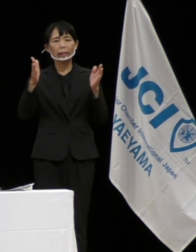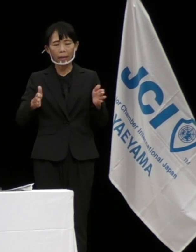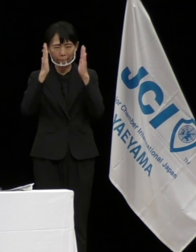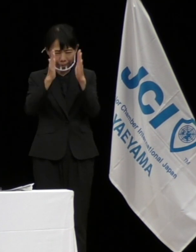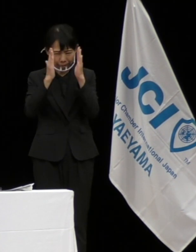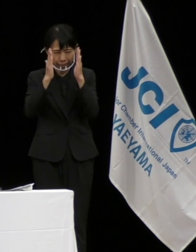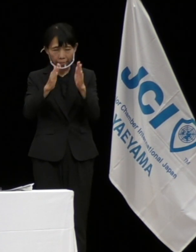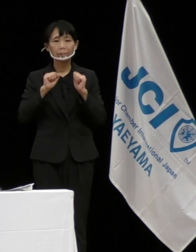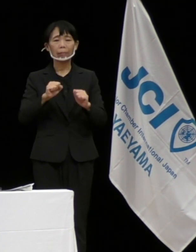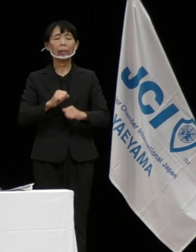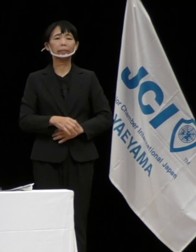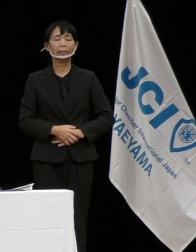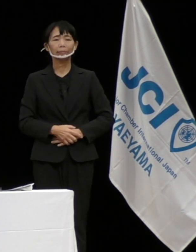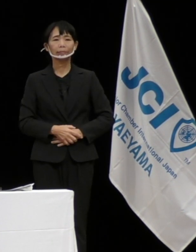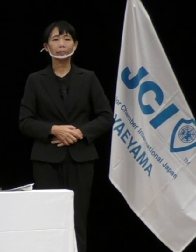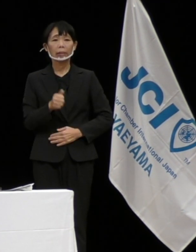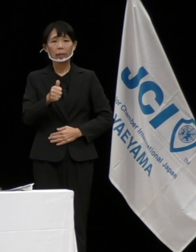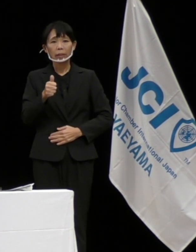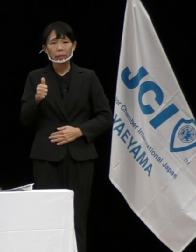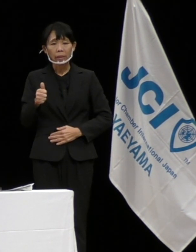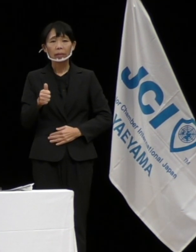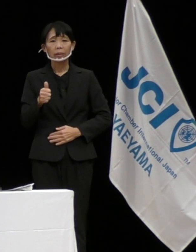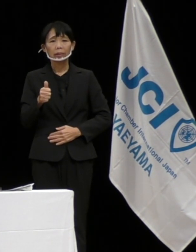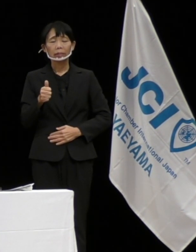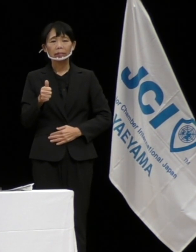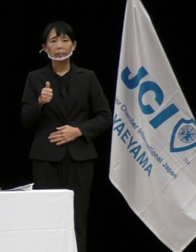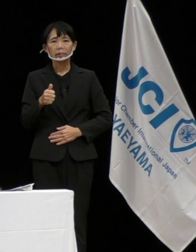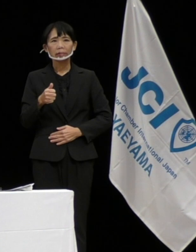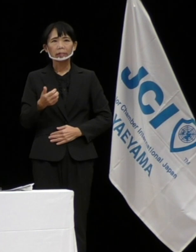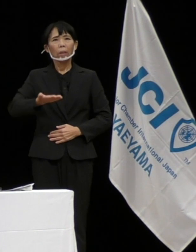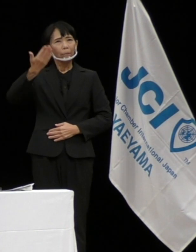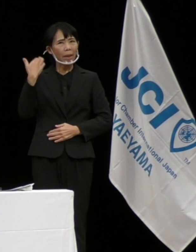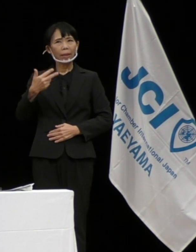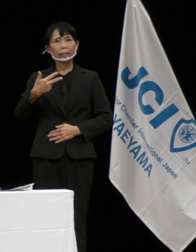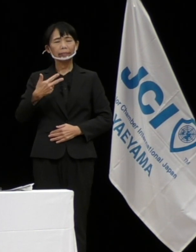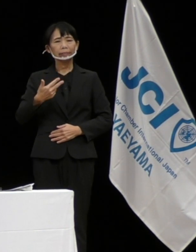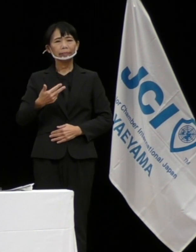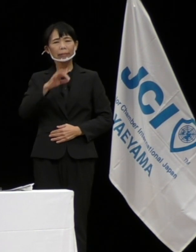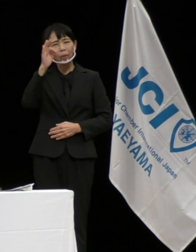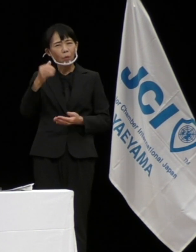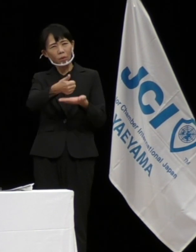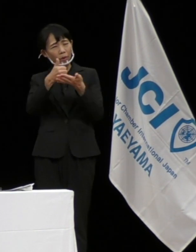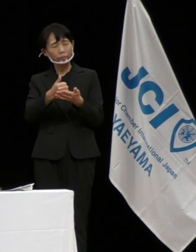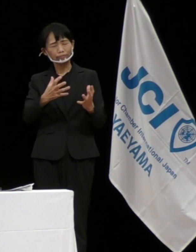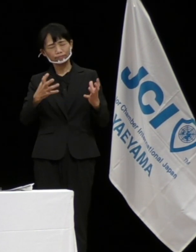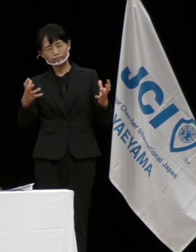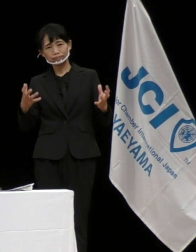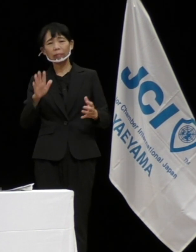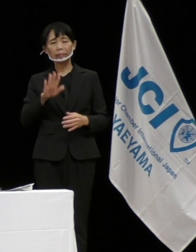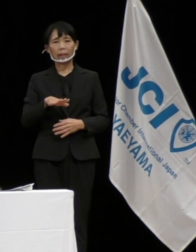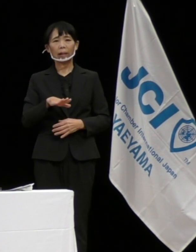ございますただ開校して72万人だった観光客が約48万人まで乗りましたけど